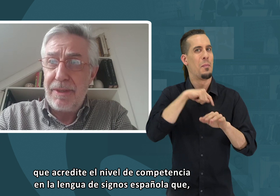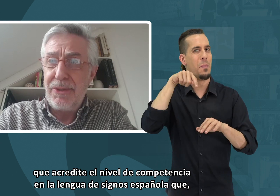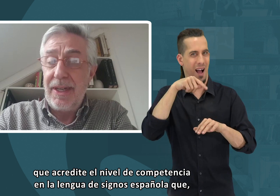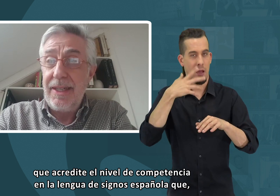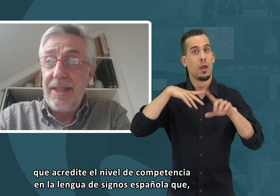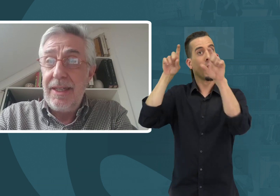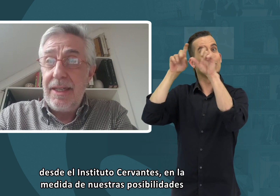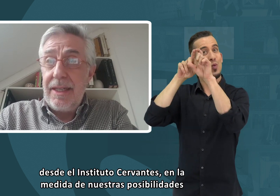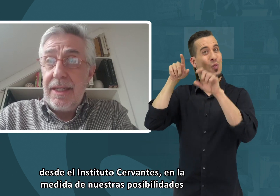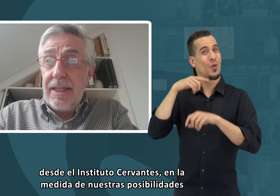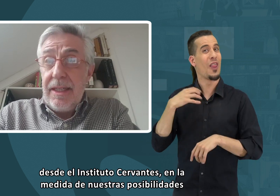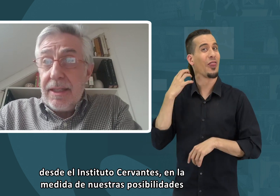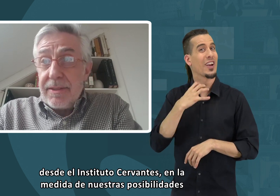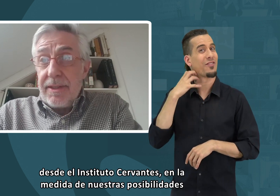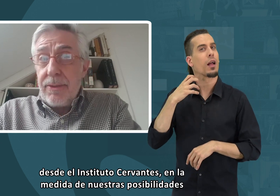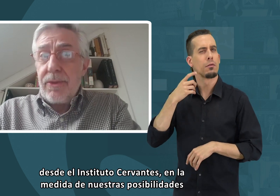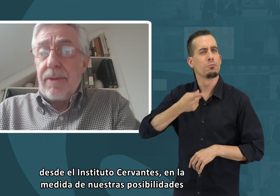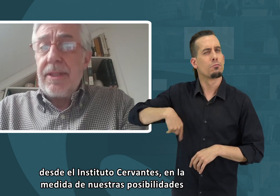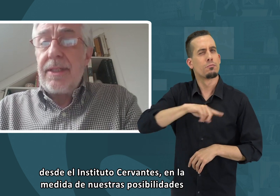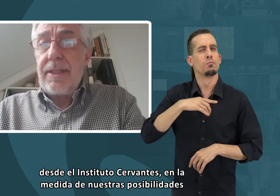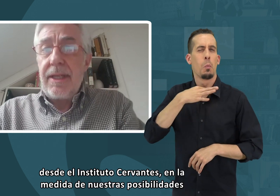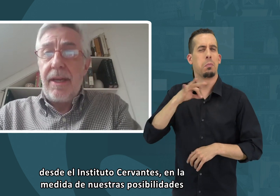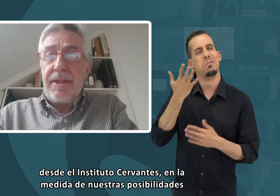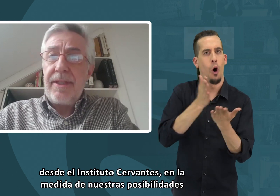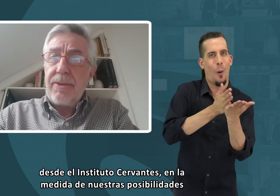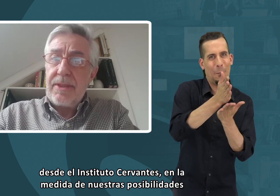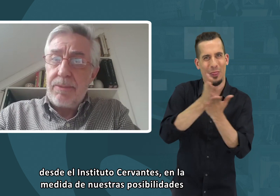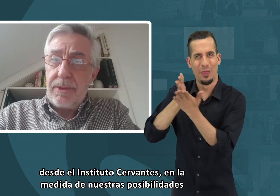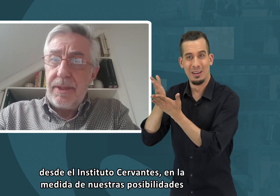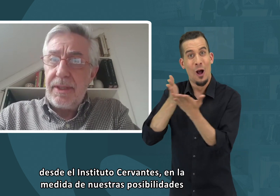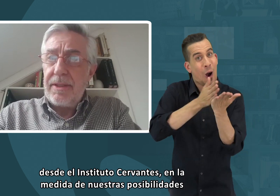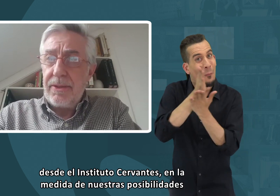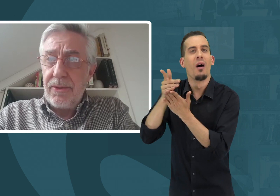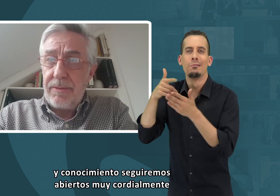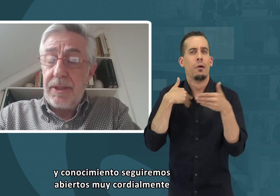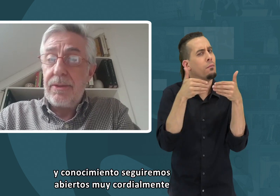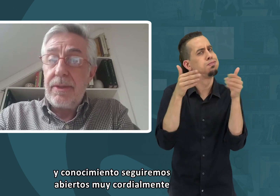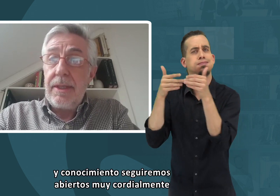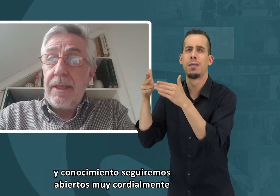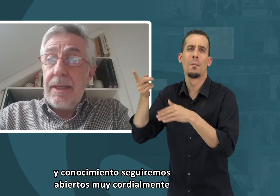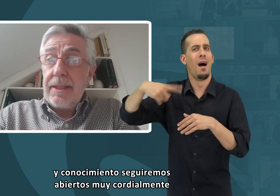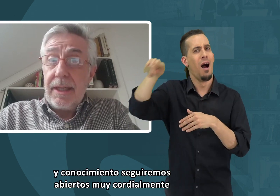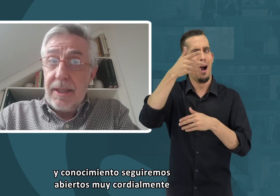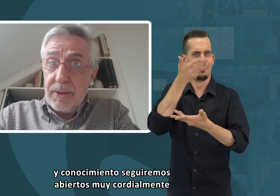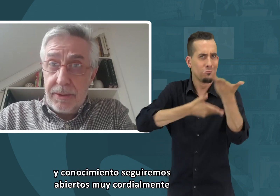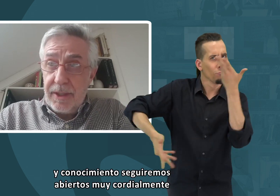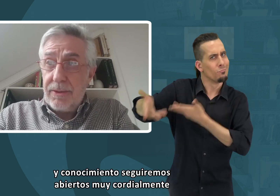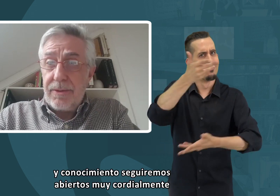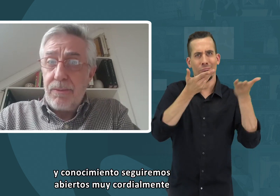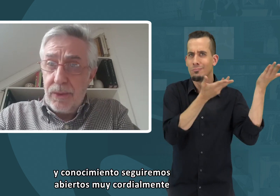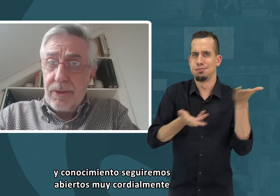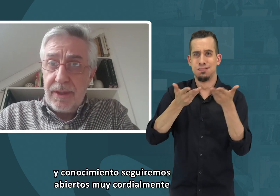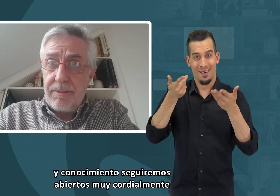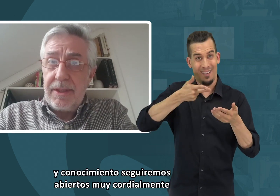signos española, y desde el Instituto Cervantes, en la medida de nuestras posibilidades y conocimiento, seguiremos